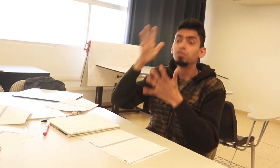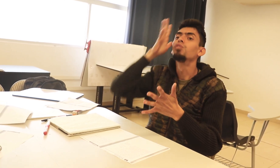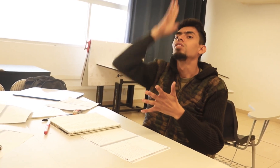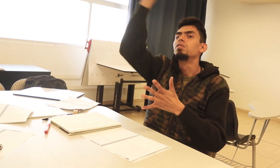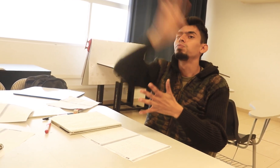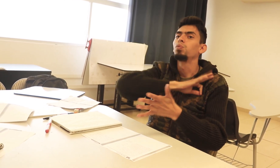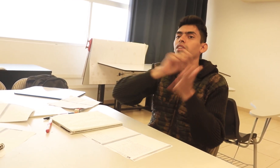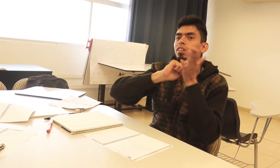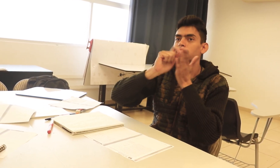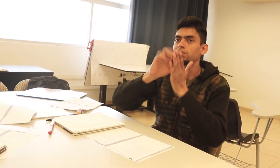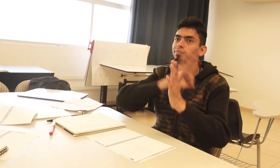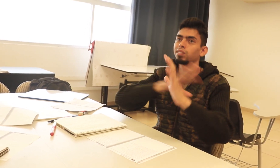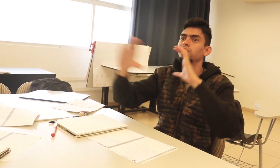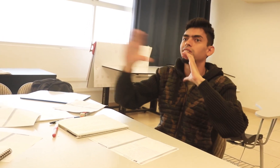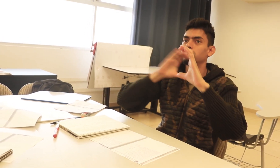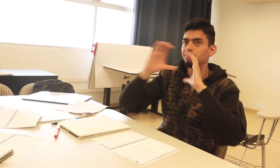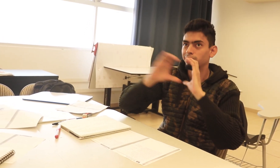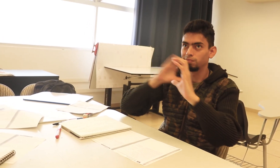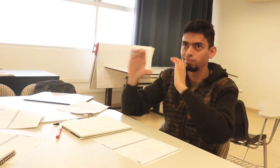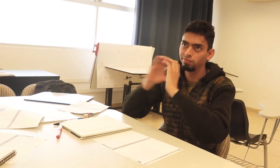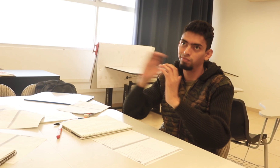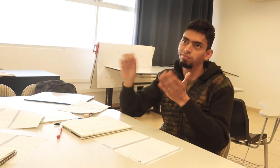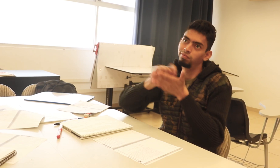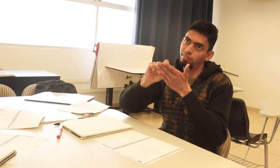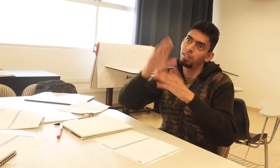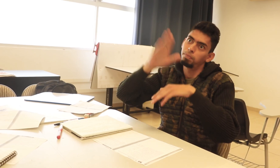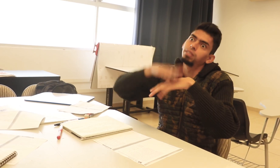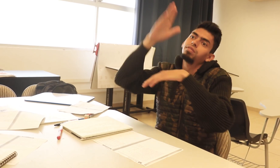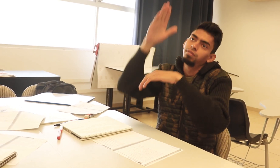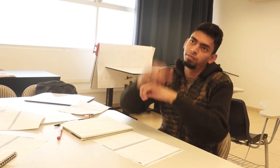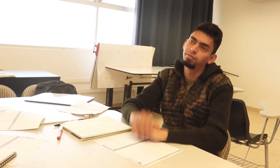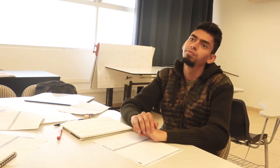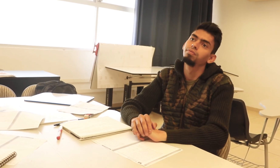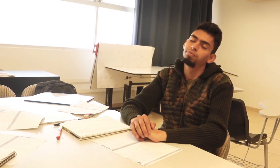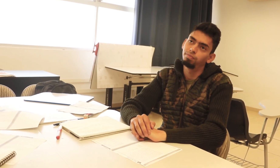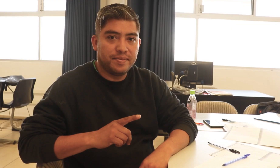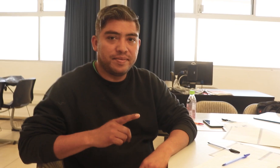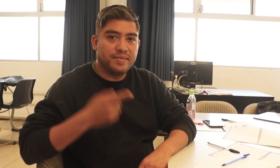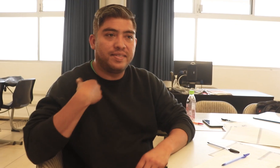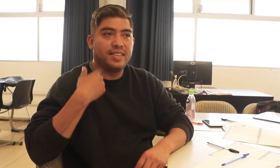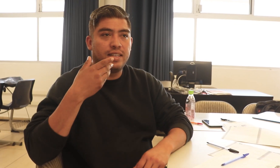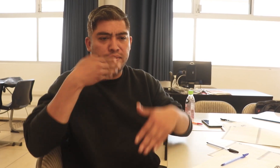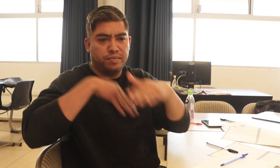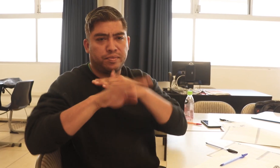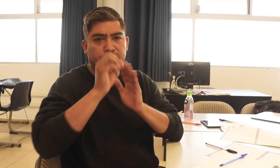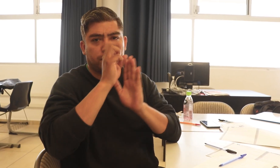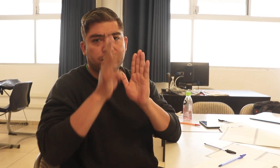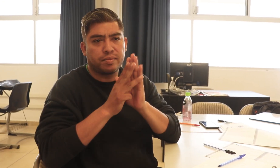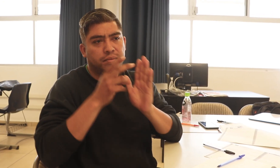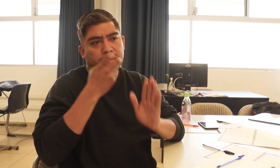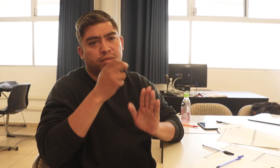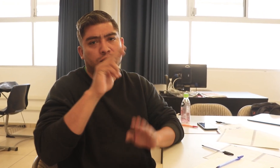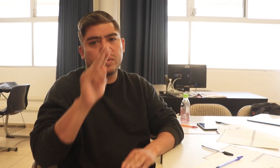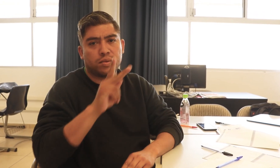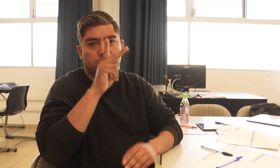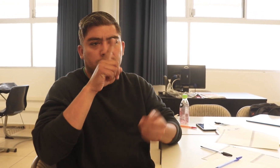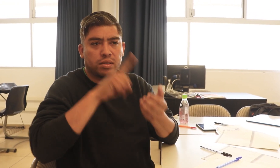comunicar mejor con las personas oyentes por medio del español escrito. Yo pienso que sí es muy importante que tengamos a un